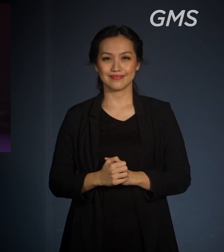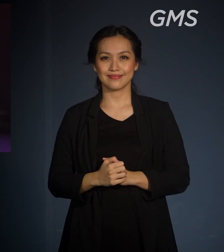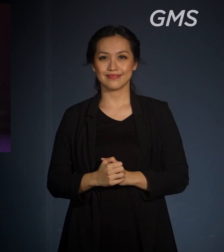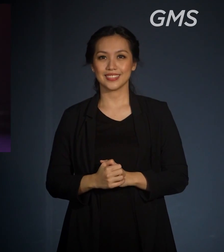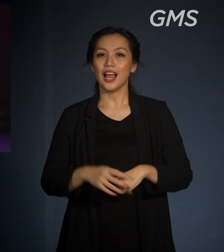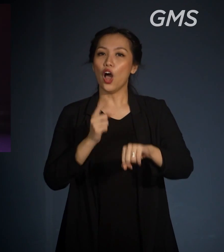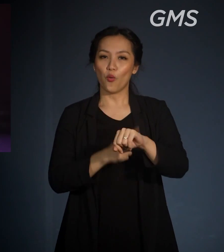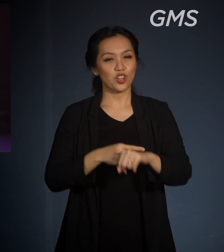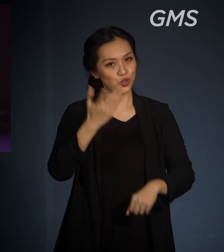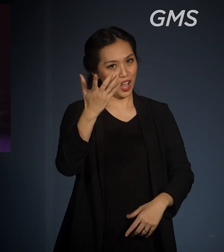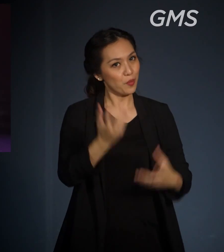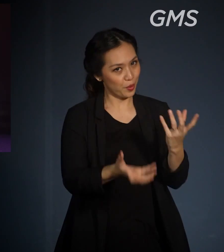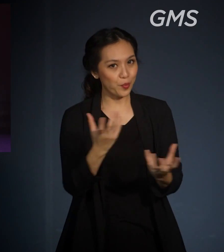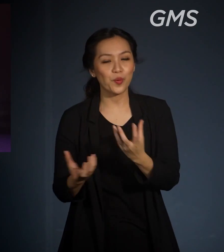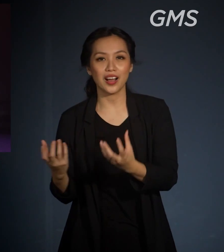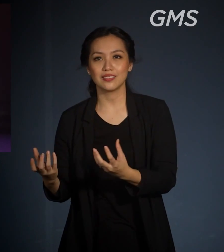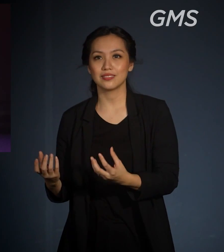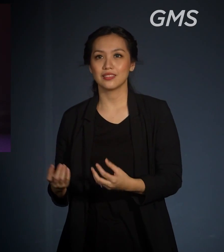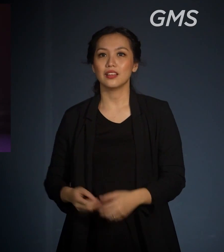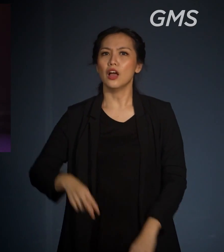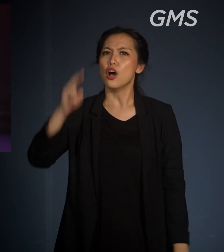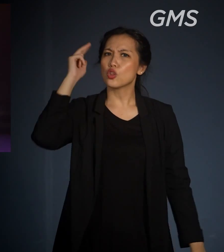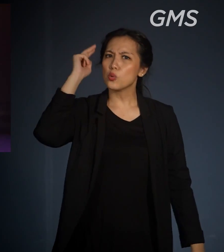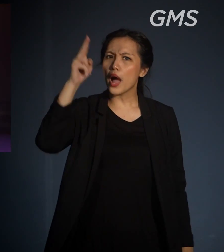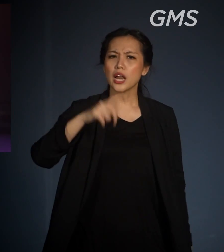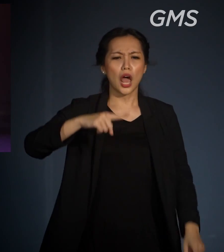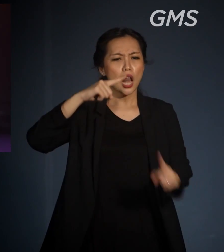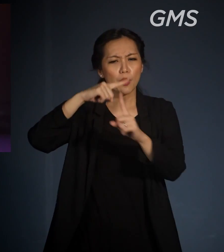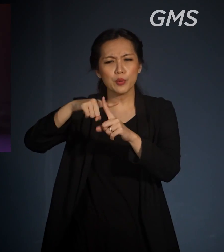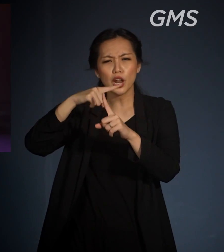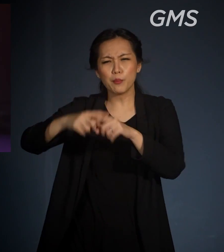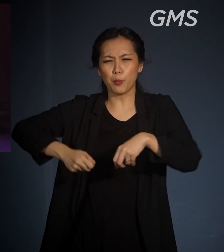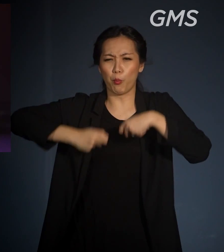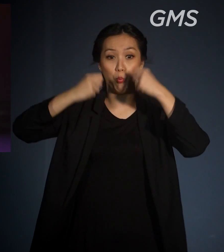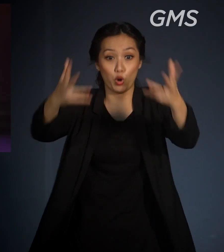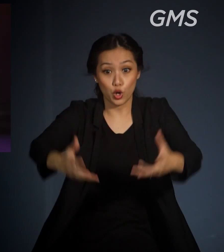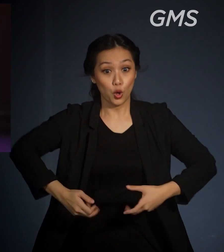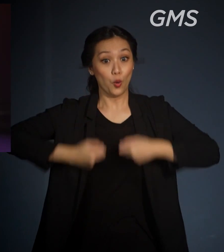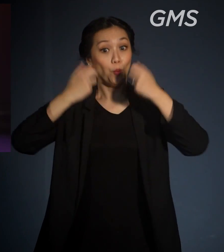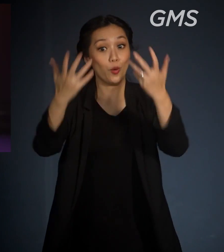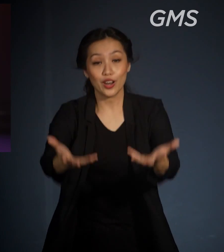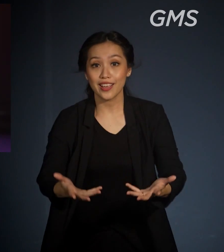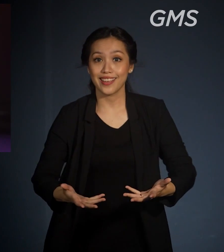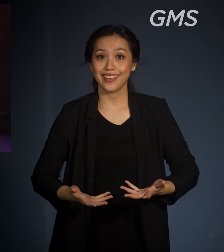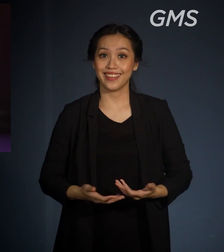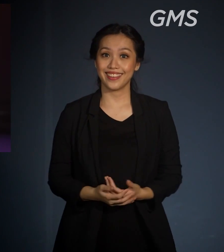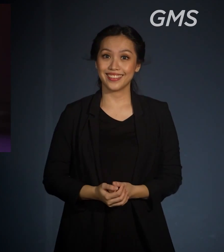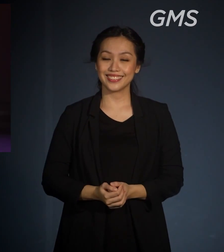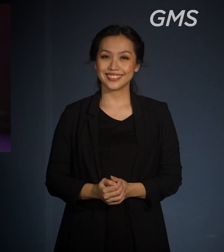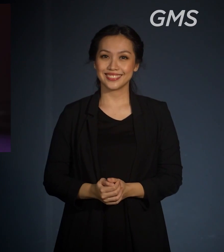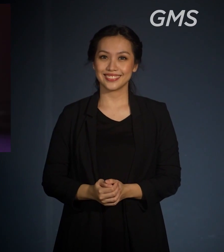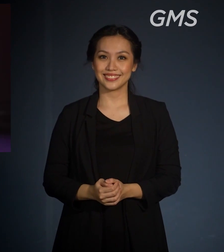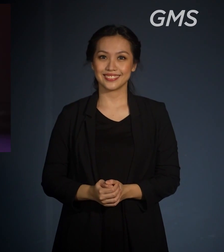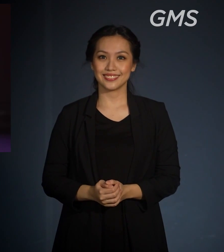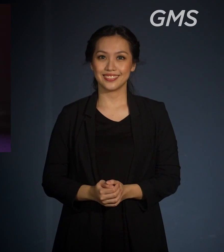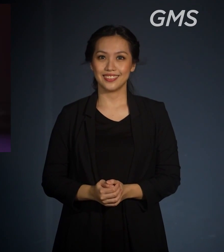ketika Anda berbuah, semakin Tuhan itu akan limpahkan investasinya, modalnya dalam diri Anda.